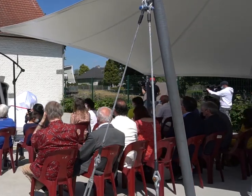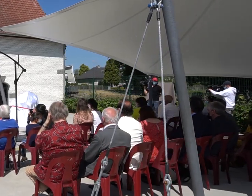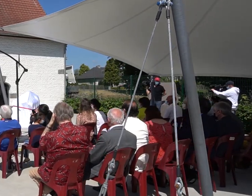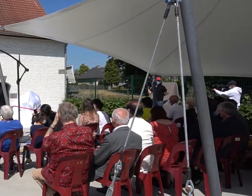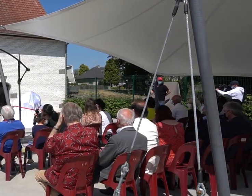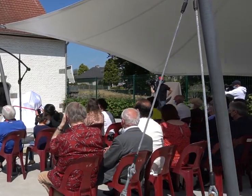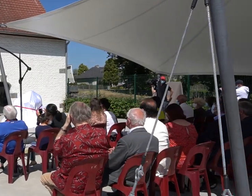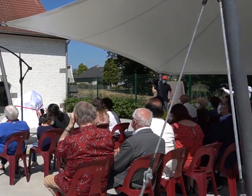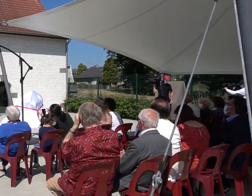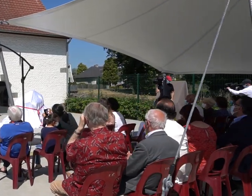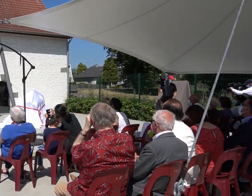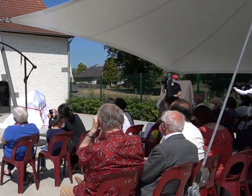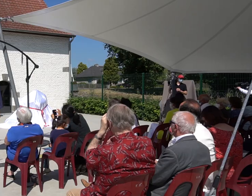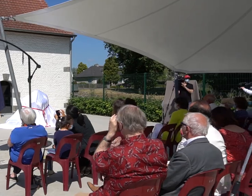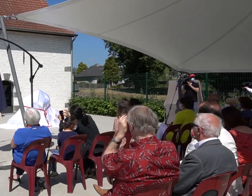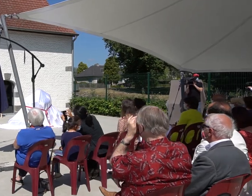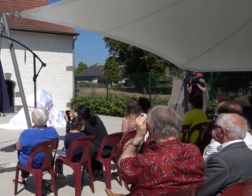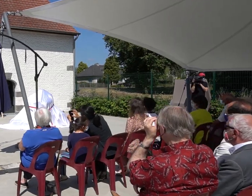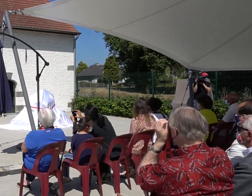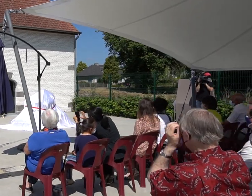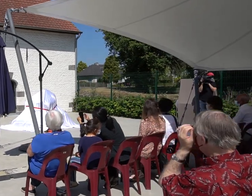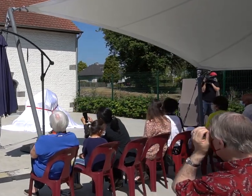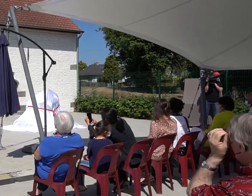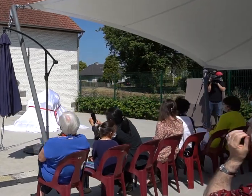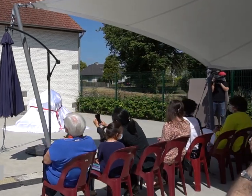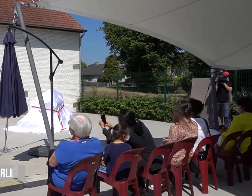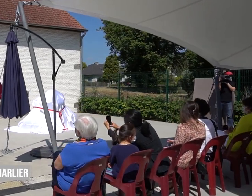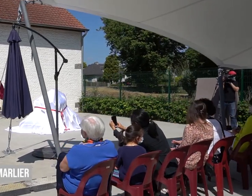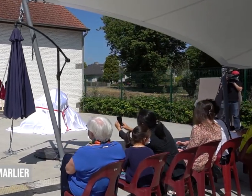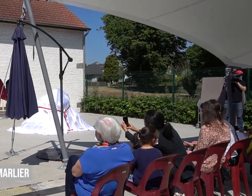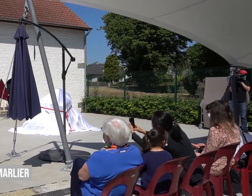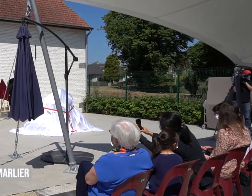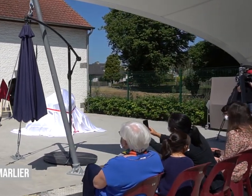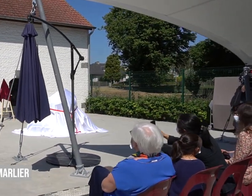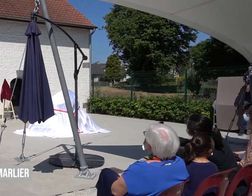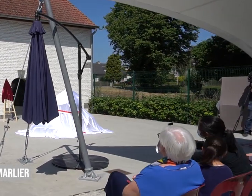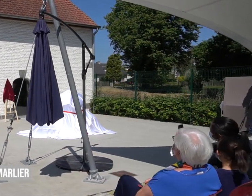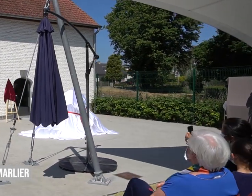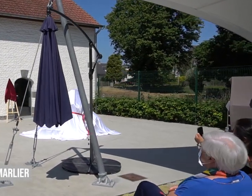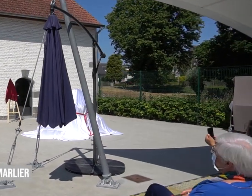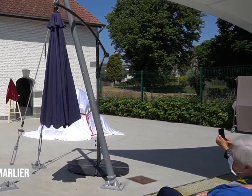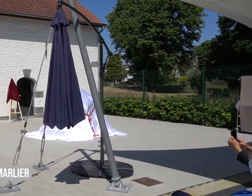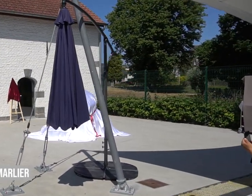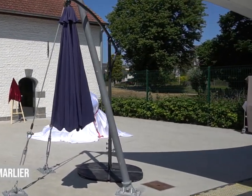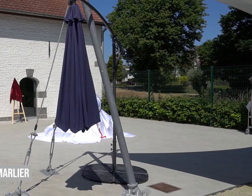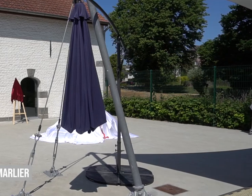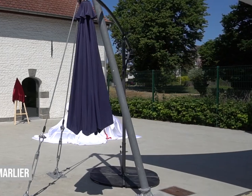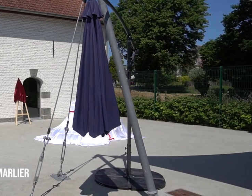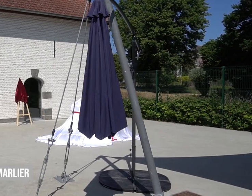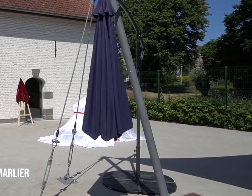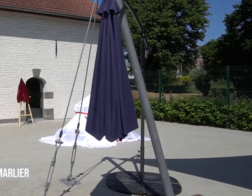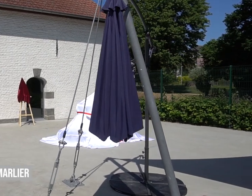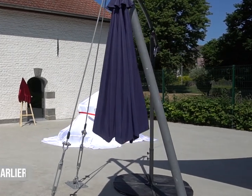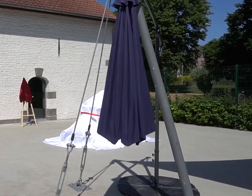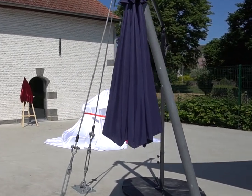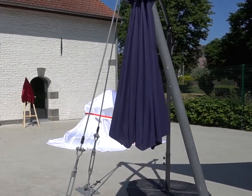Je laisse l'honneur à Madame la Bourgmestre de couper le ruban et retirer le drap en compagnie de Heini, qui est la petite fille